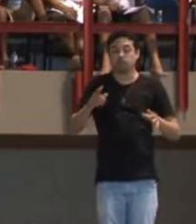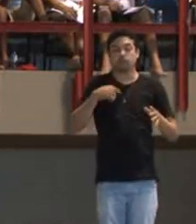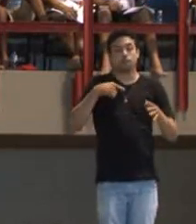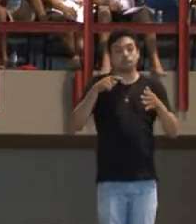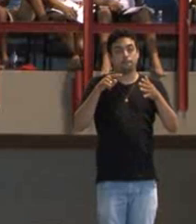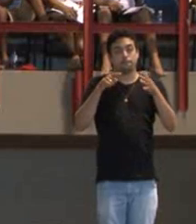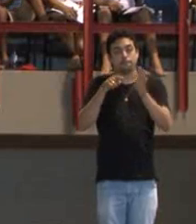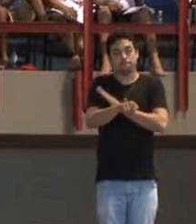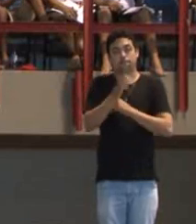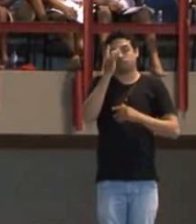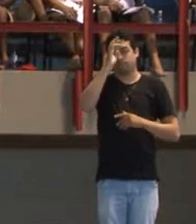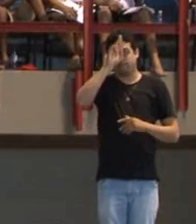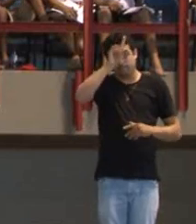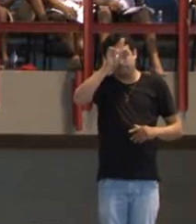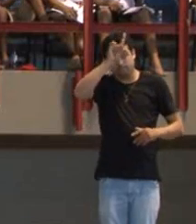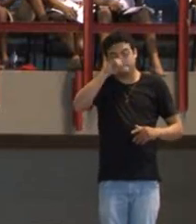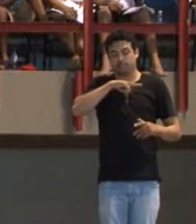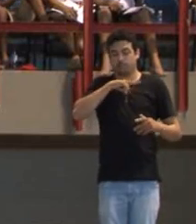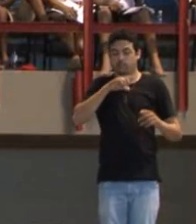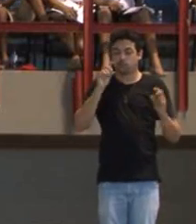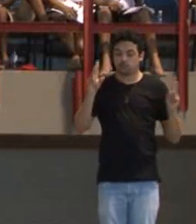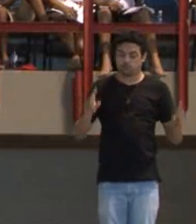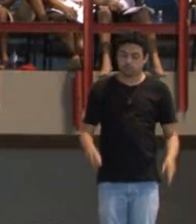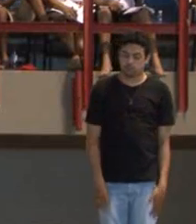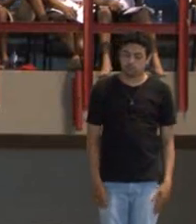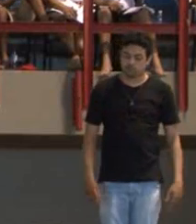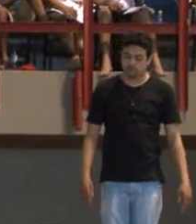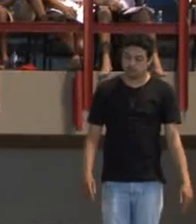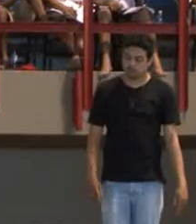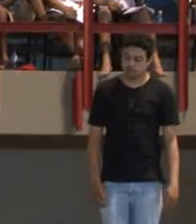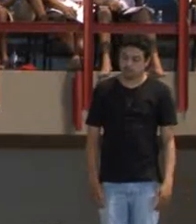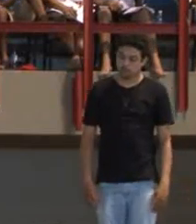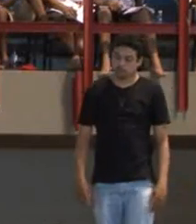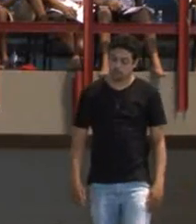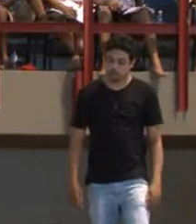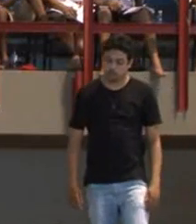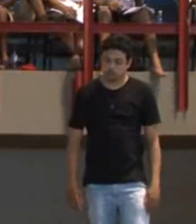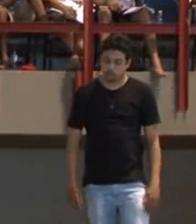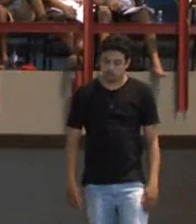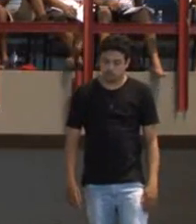que a gente mais erra na hora de marcar a resposta. Tudo bem? Bom,